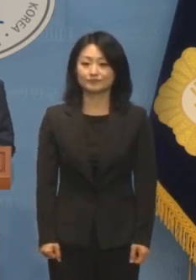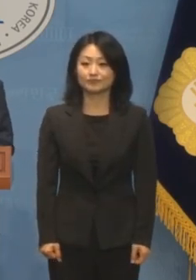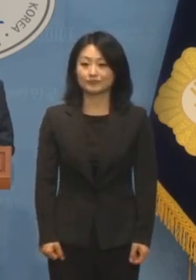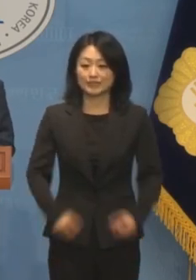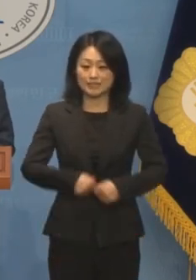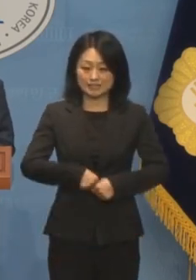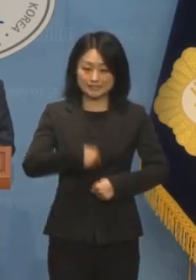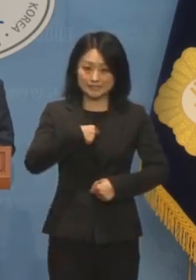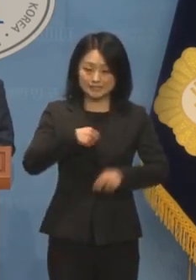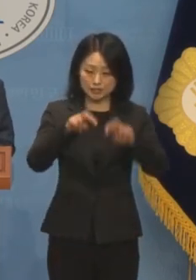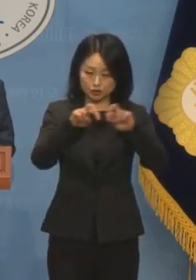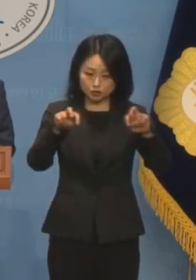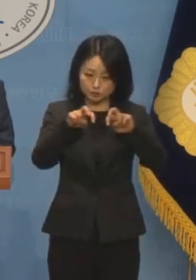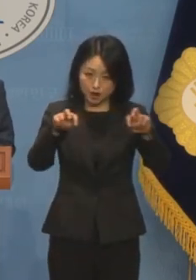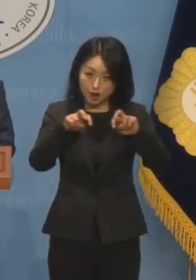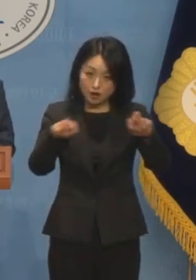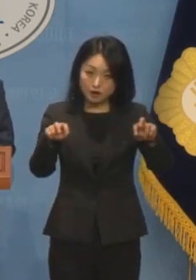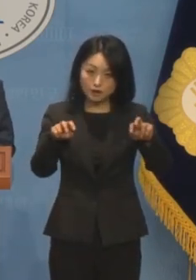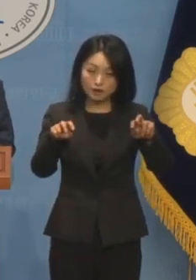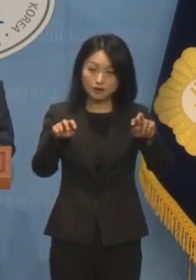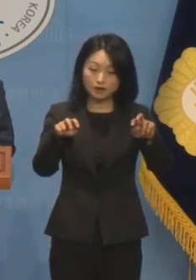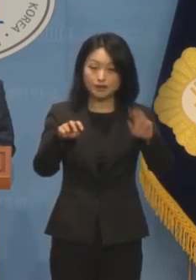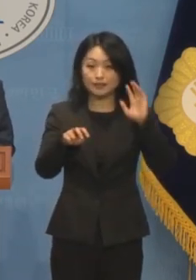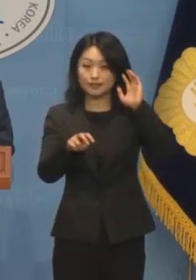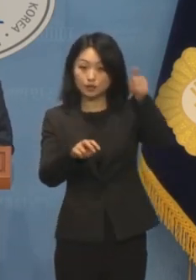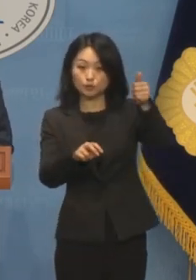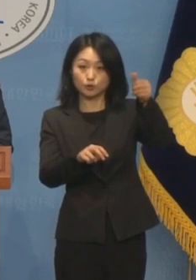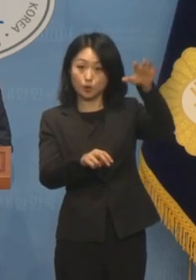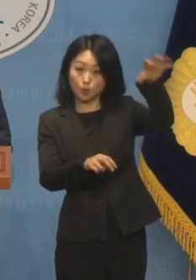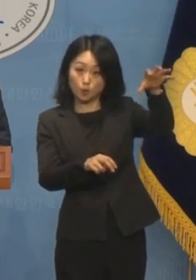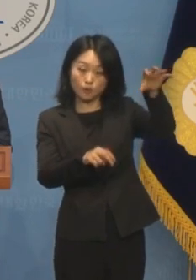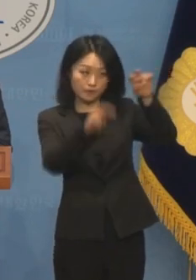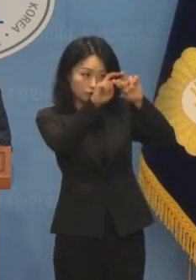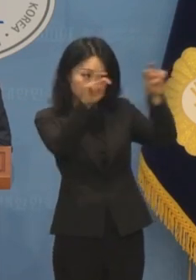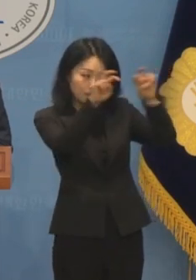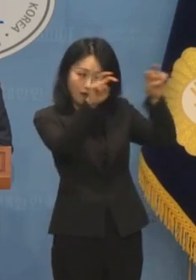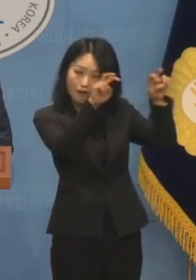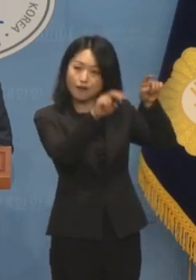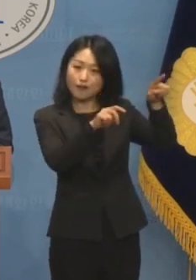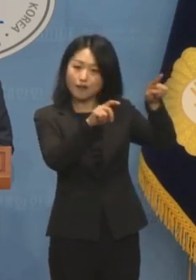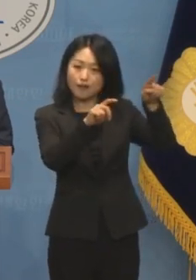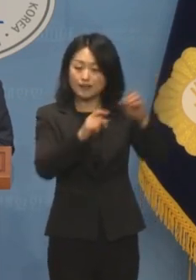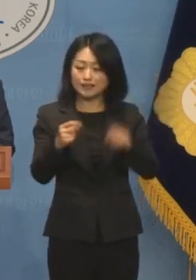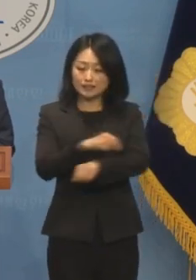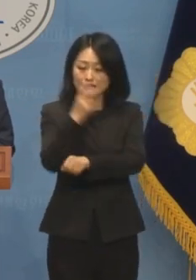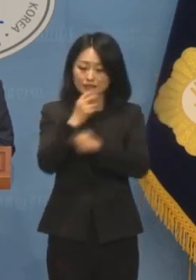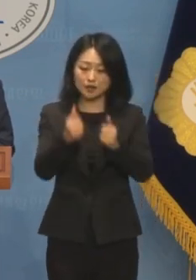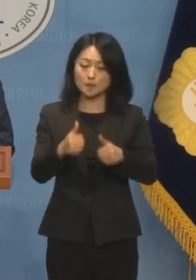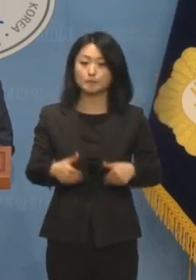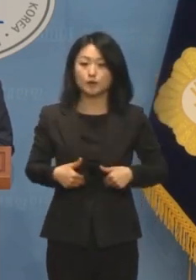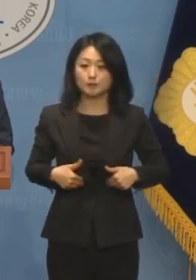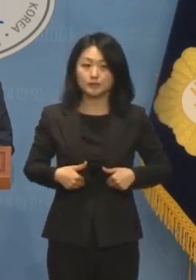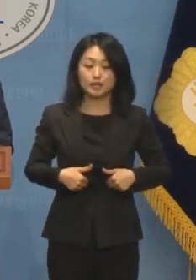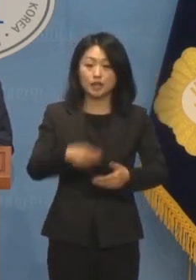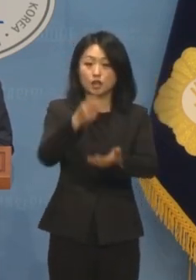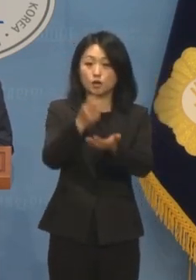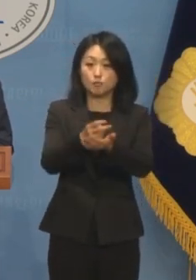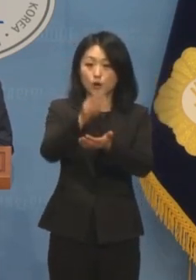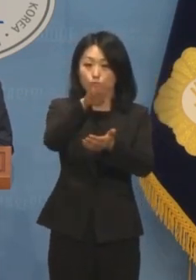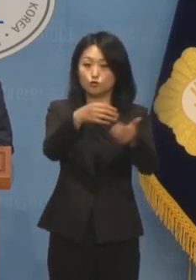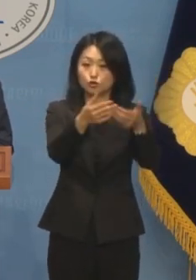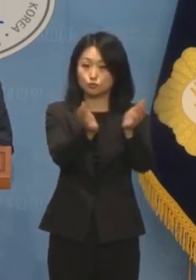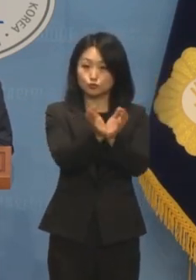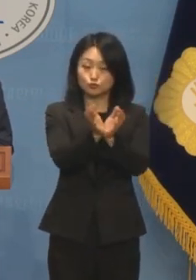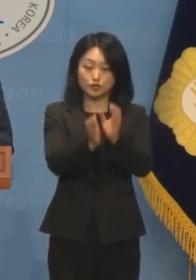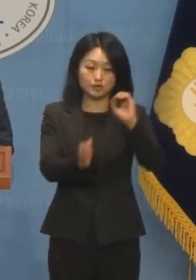진실규명이 대통령실로 나아가기 위해서는 특검이 필수 불가결합니다. 법무부가